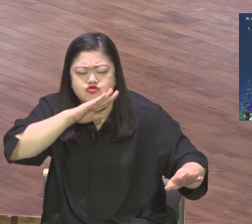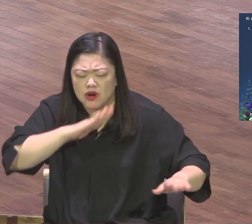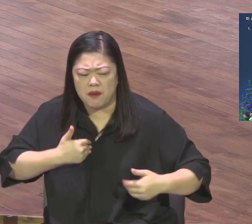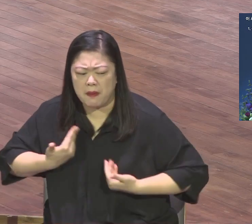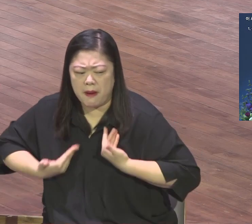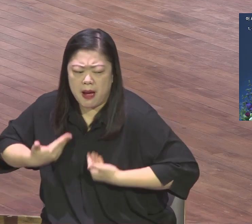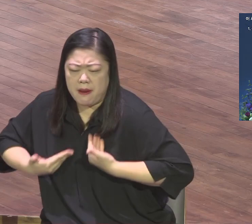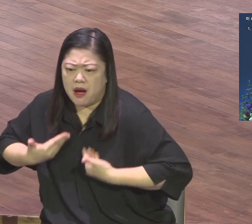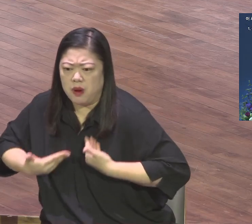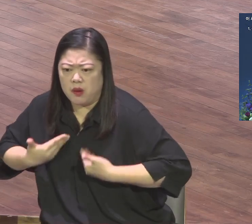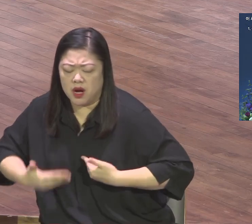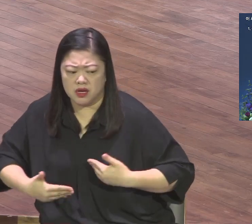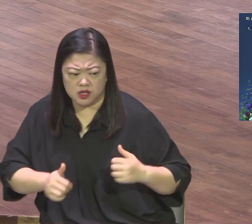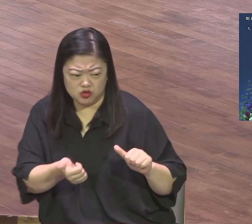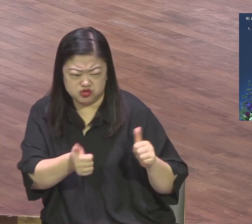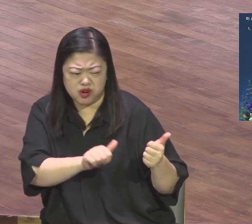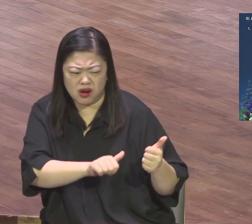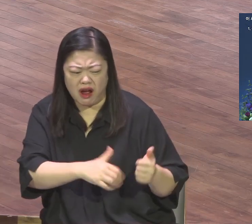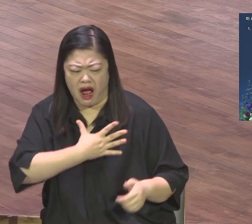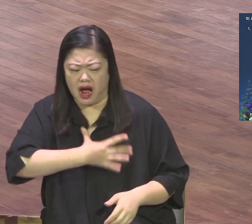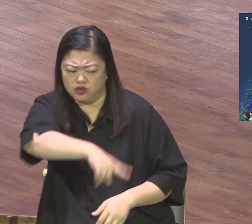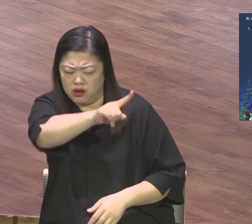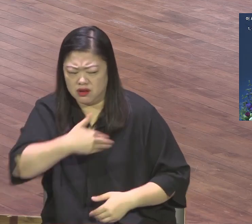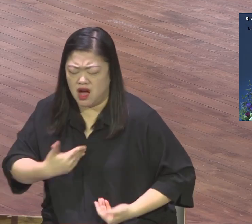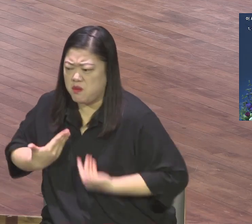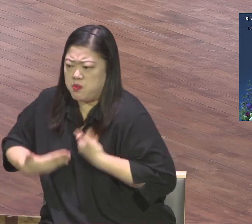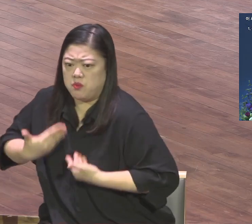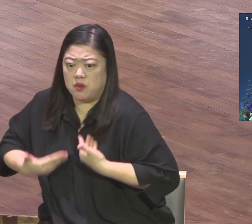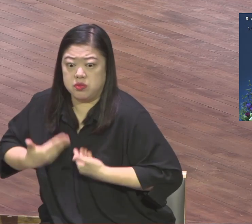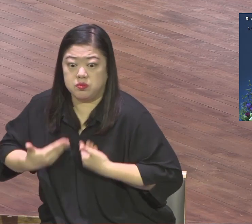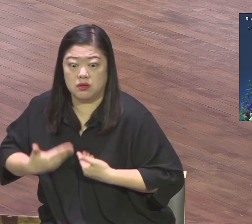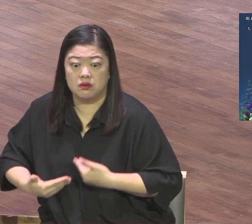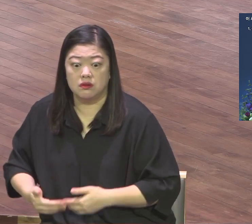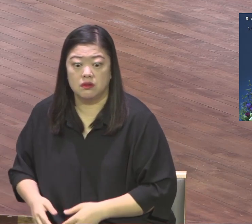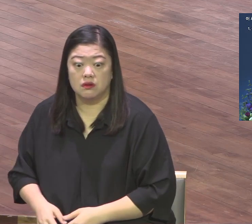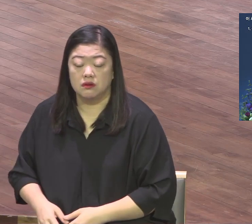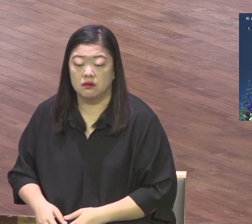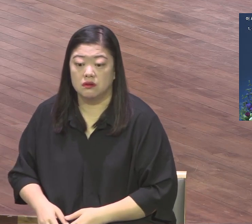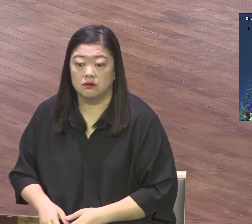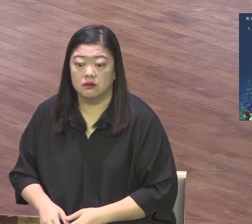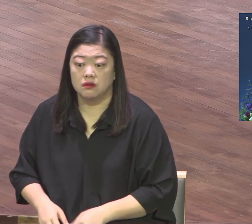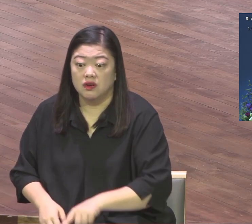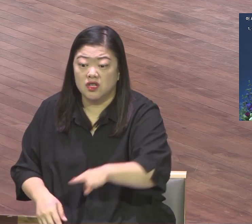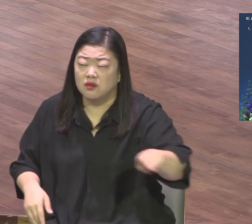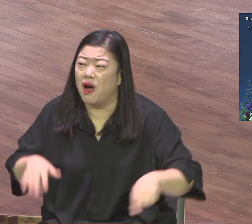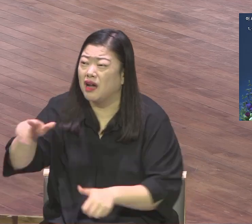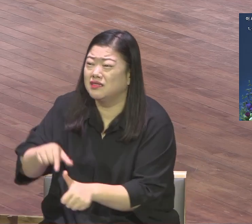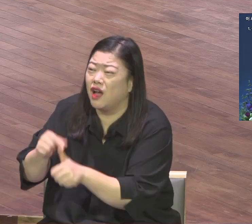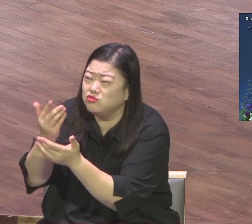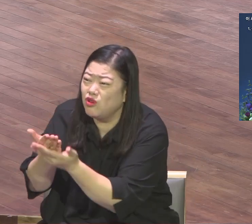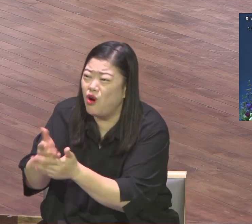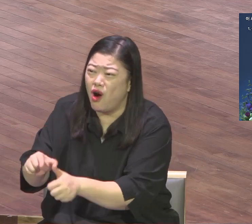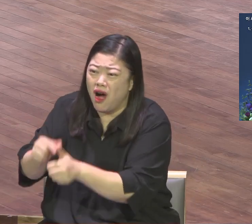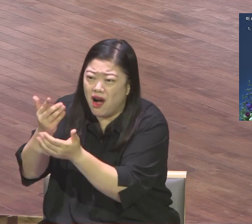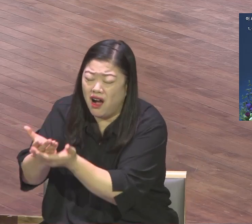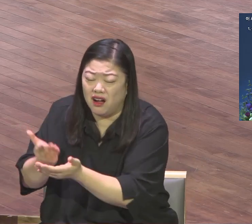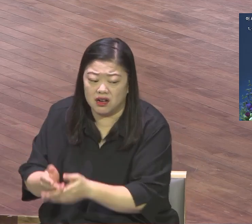걸려가지고 세월을 허송하고 교회는 지금 2-3천 5천 떠들다고 난리를 치는데 어떡하지도 않습니까?